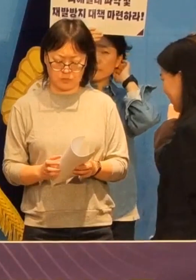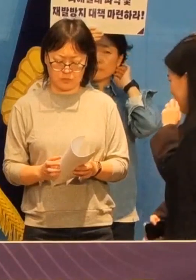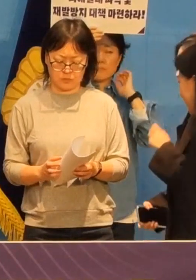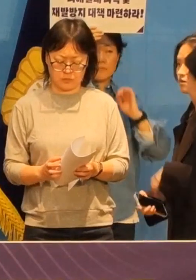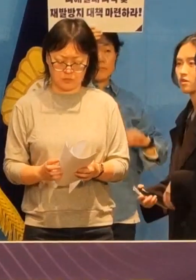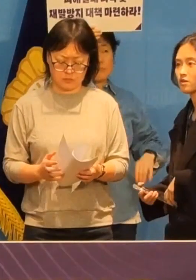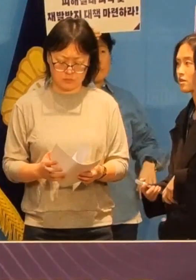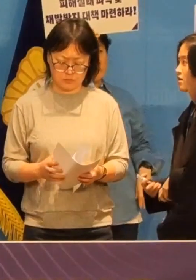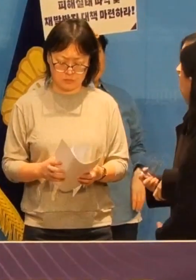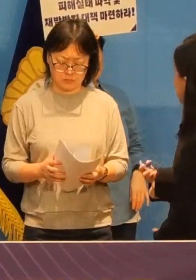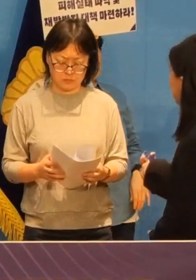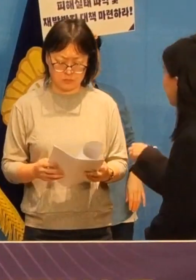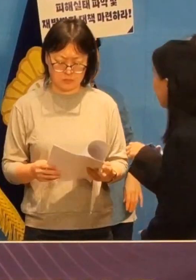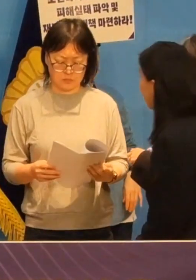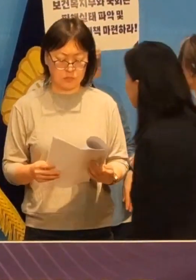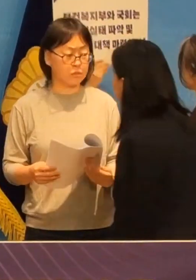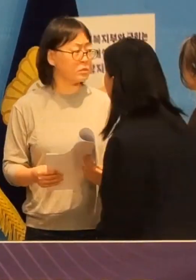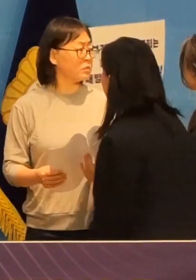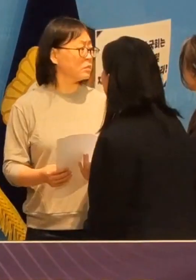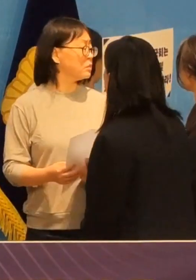뒤에 로고는 보이게 해주셔야 돼요.